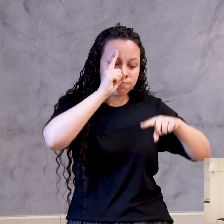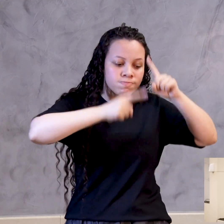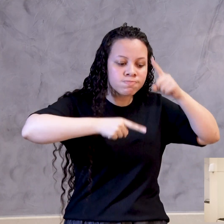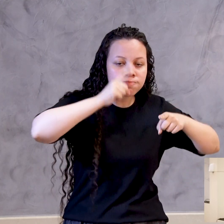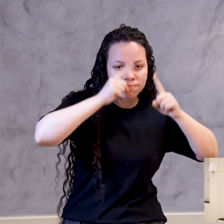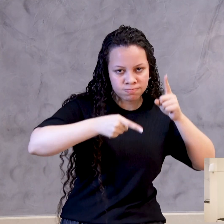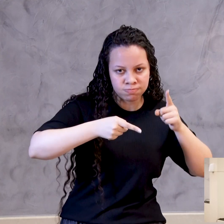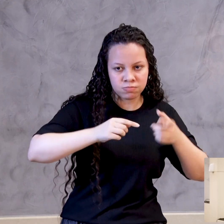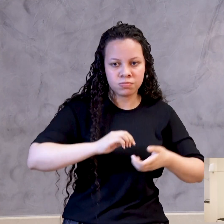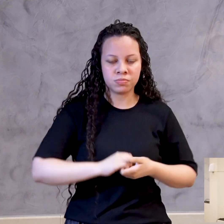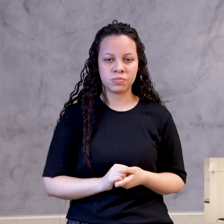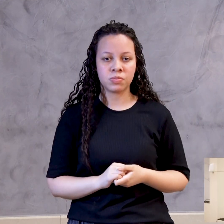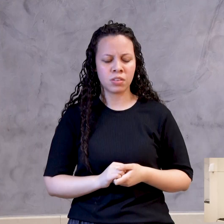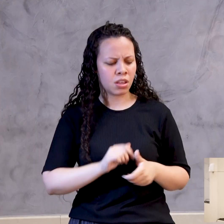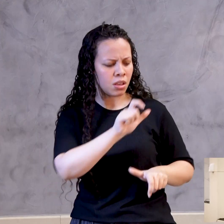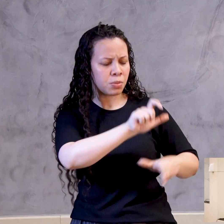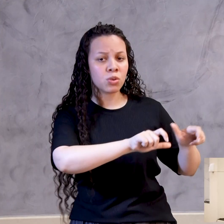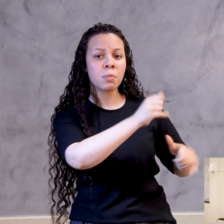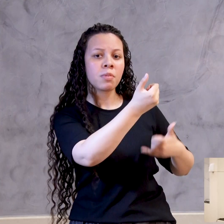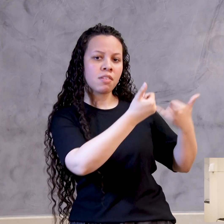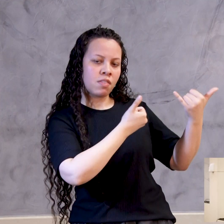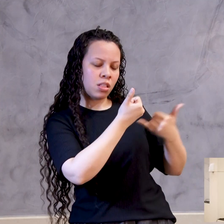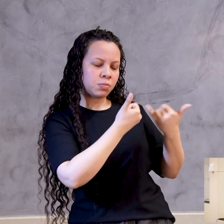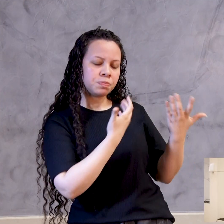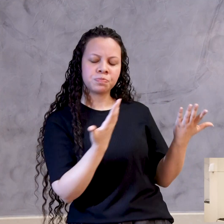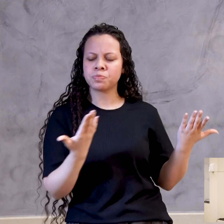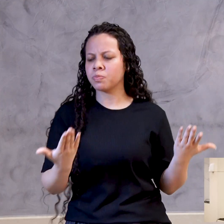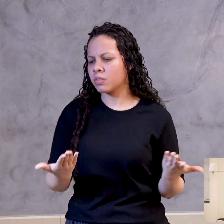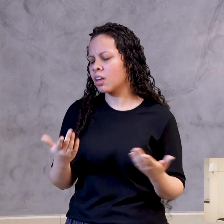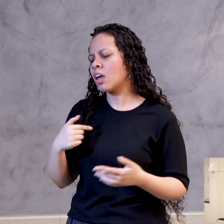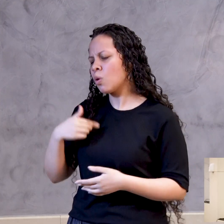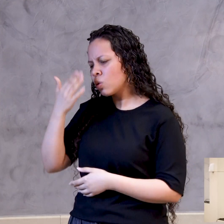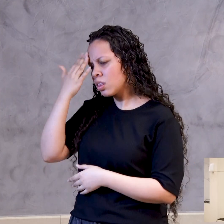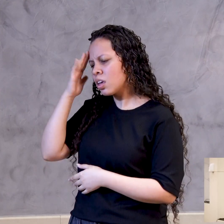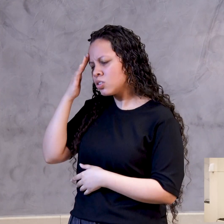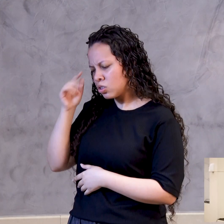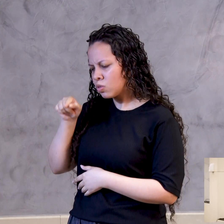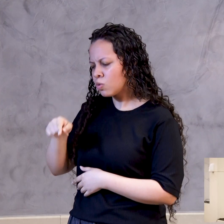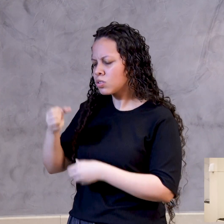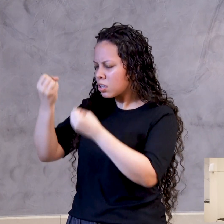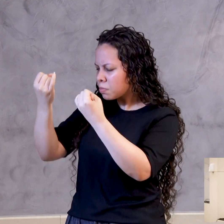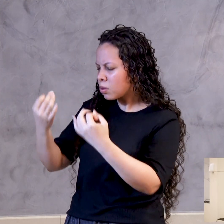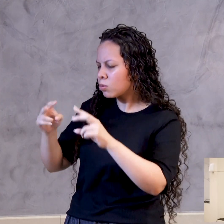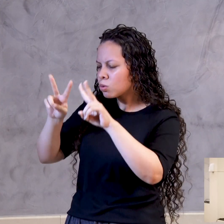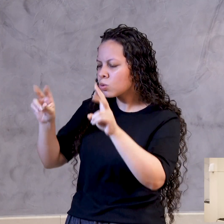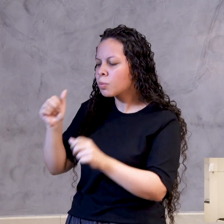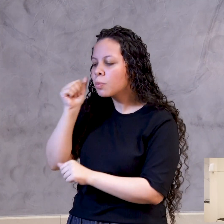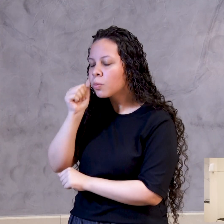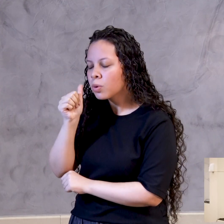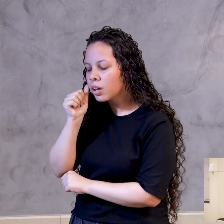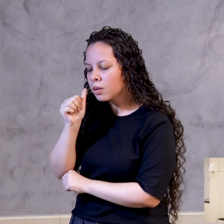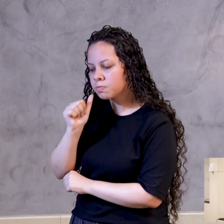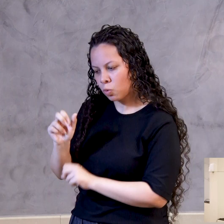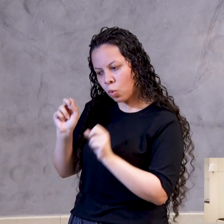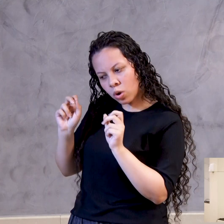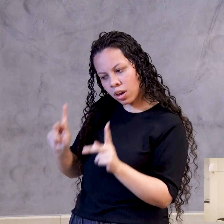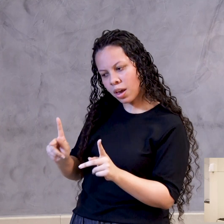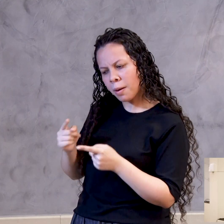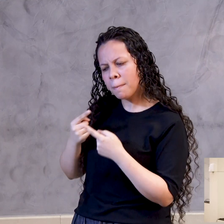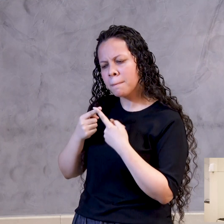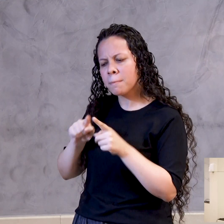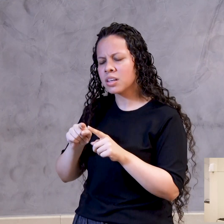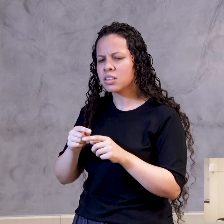Alguém me disse assim, olha, entendi o que o senhor falou sobre as mulheres, mas por que é que o senhor não falou sobre